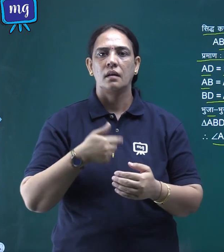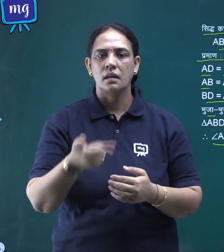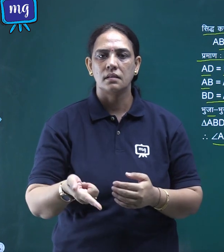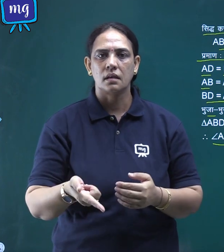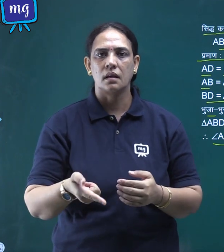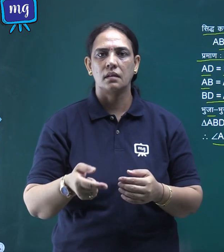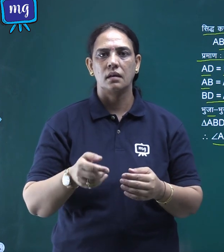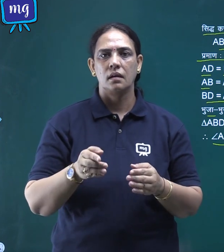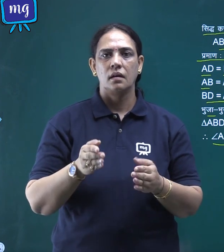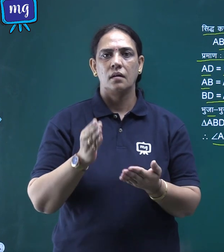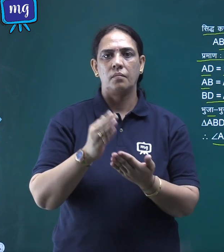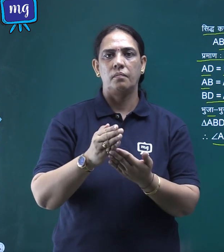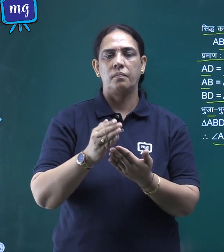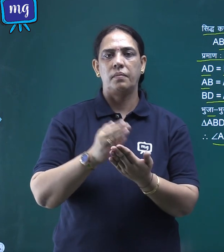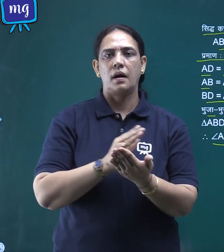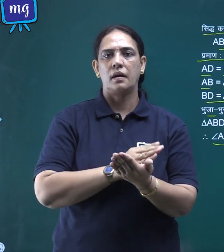हैं।